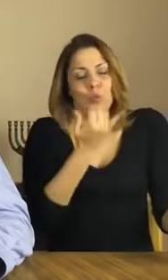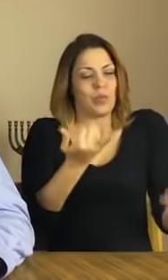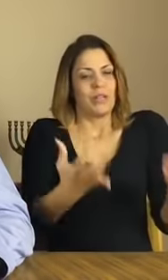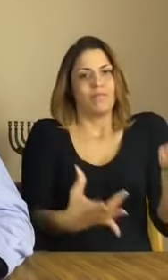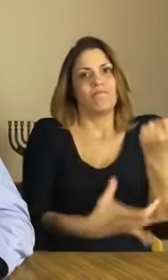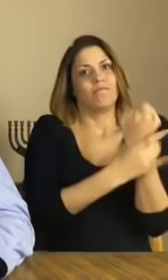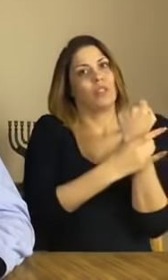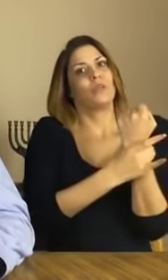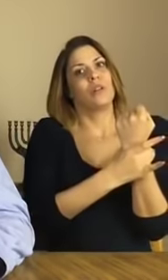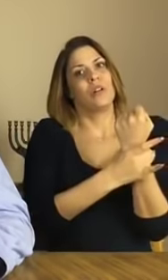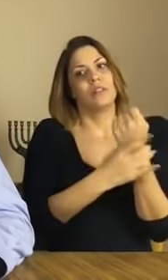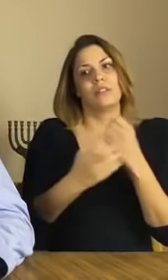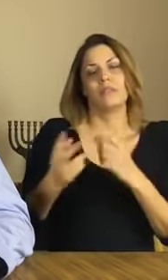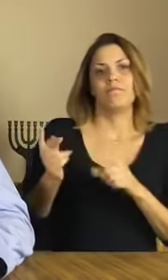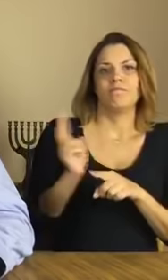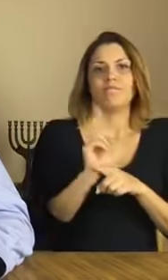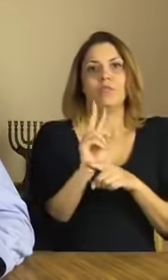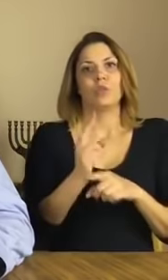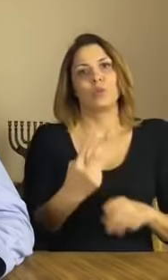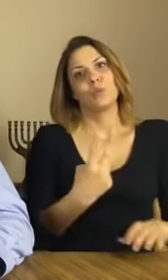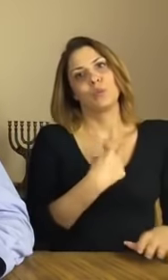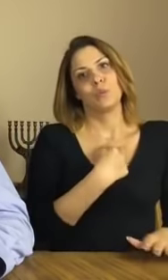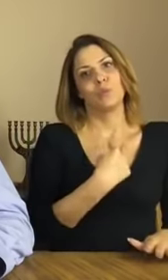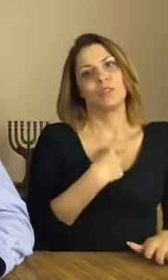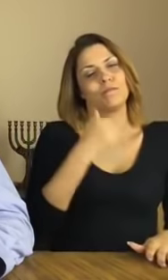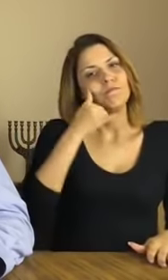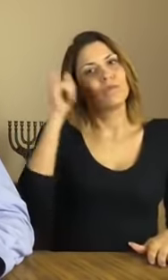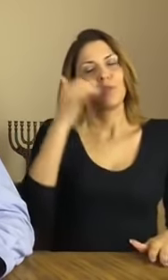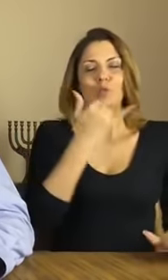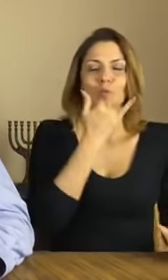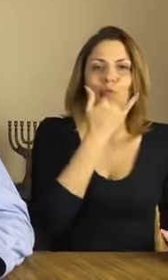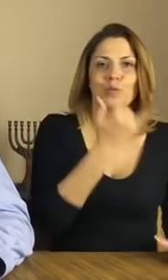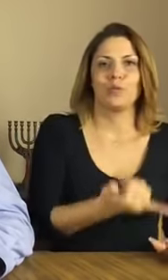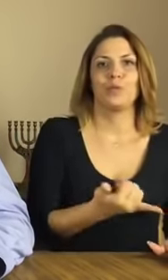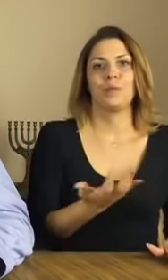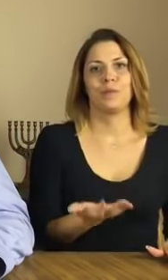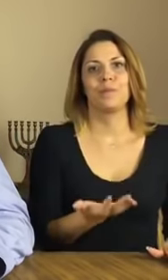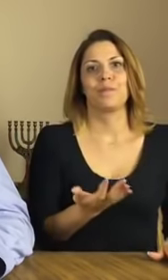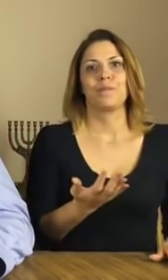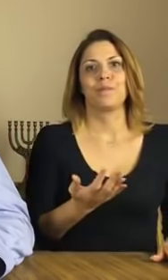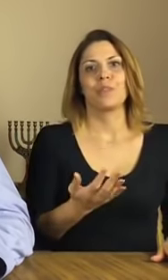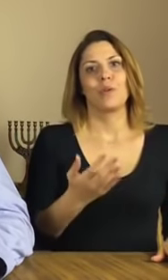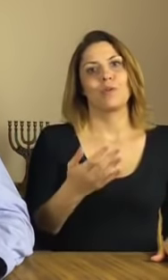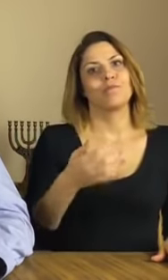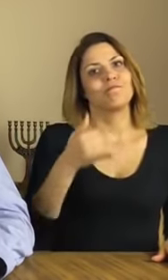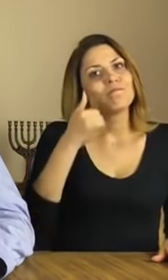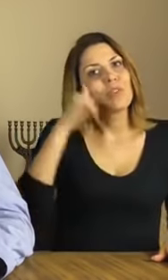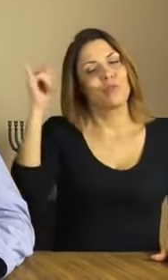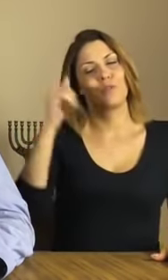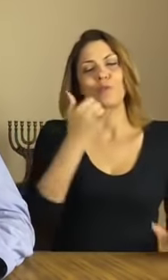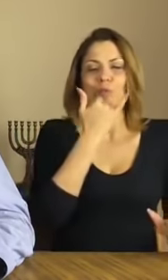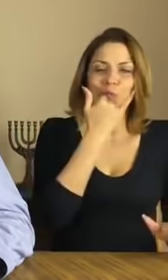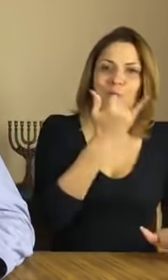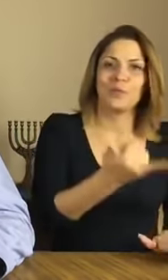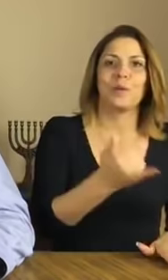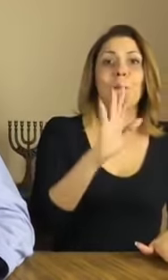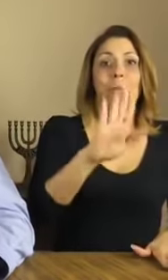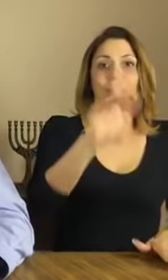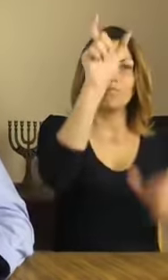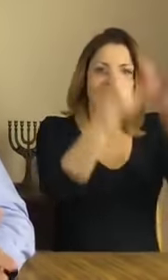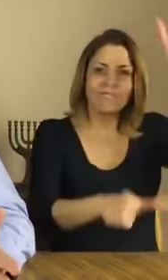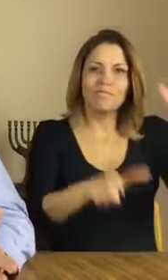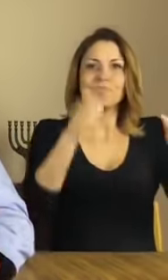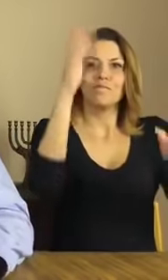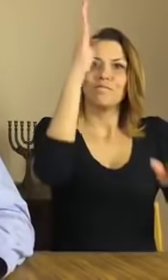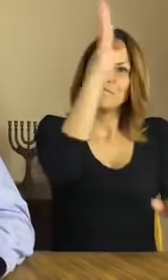a questão de segurança até por imagens que tivermos e não é possível a minha saída brasileiros